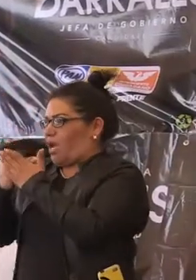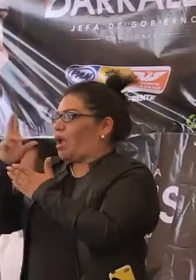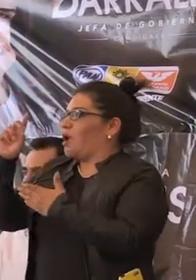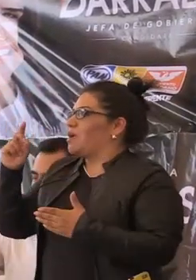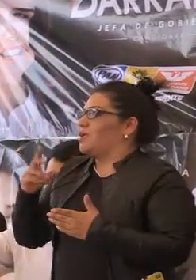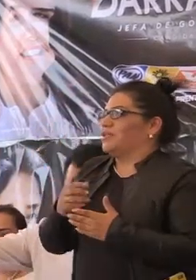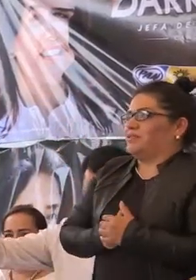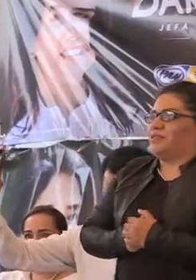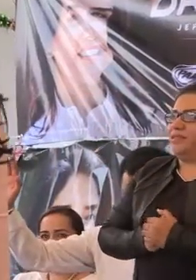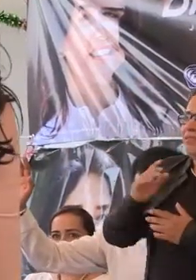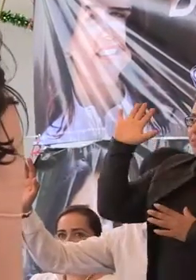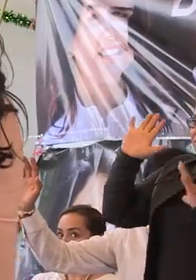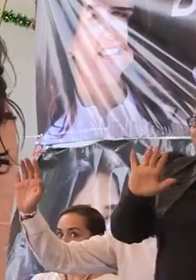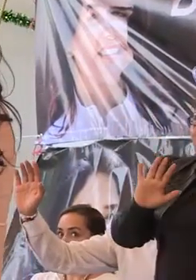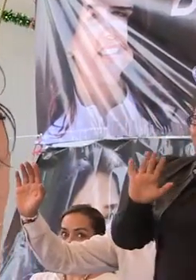30.